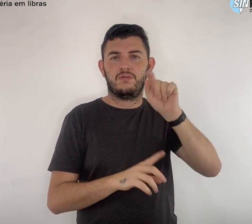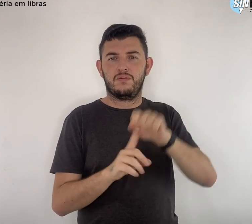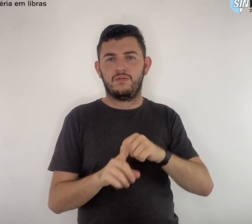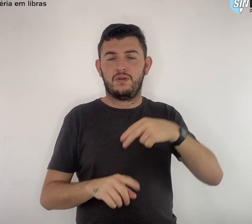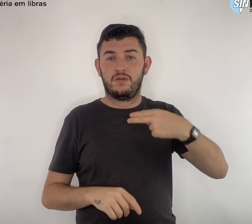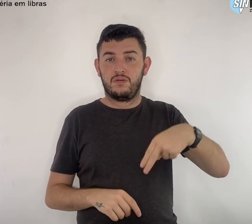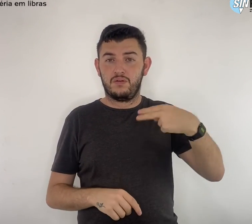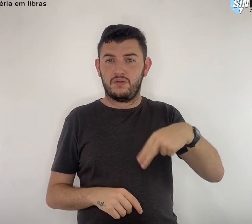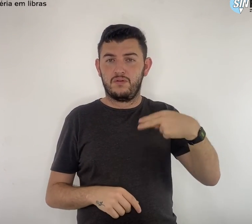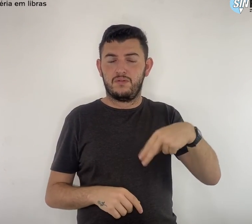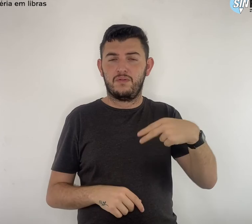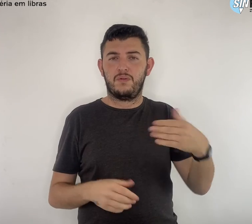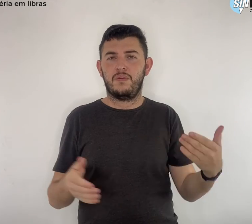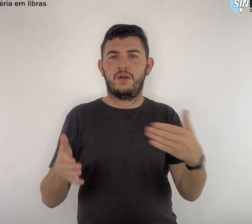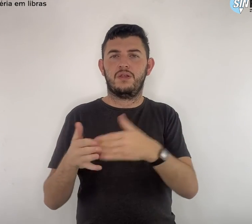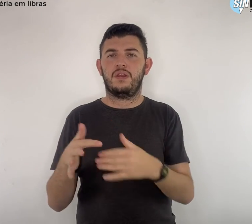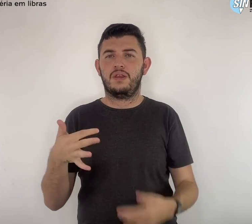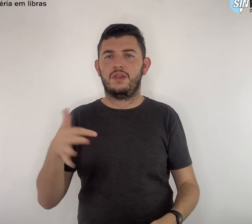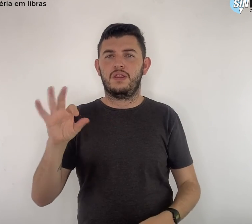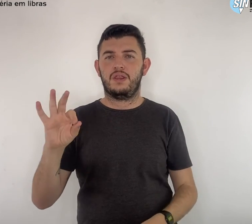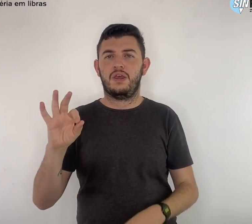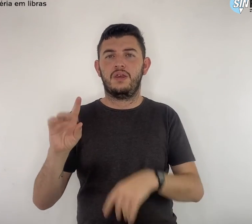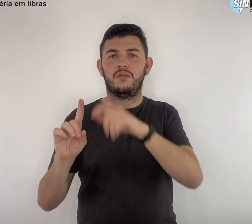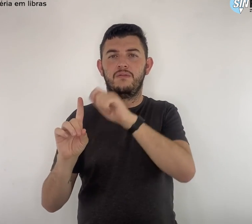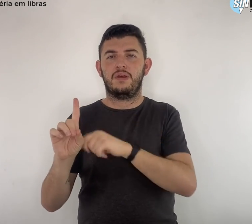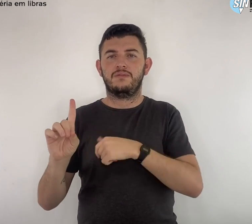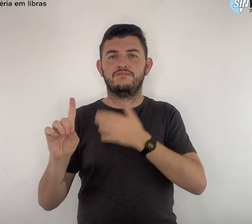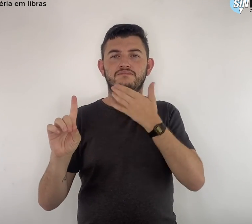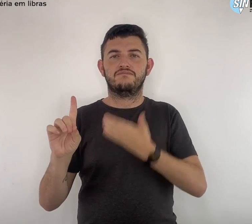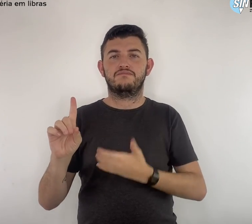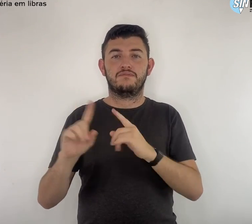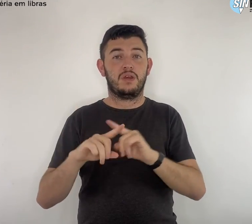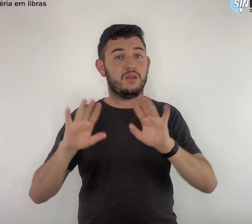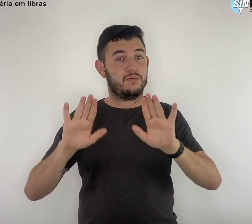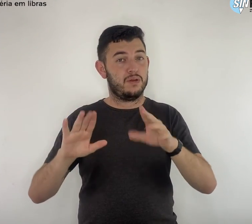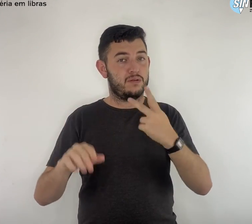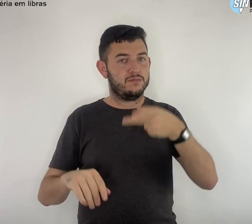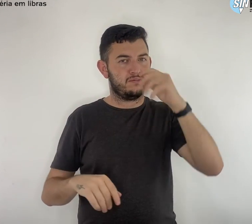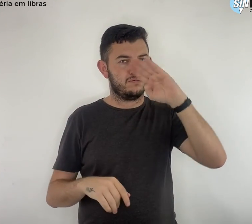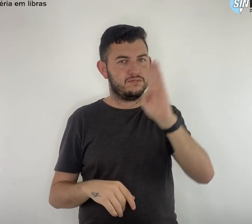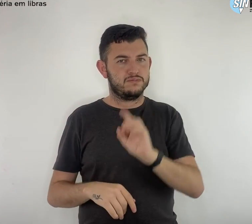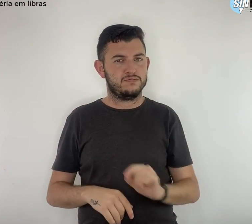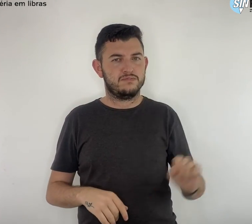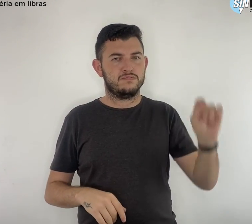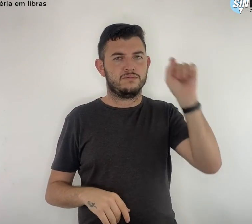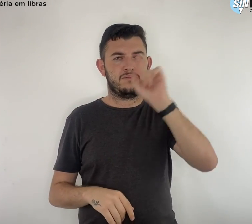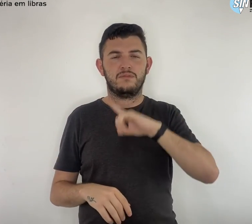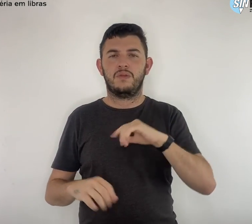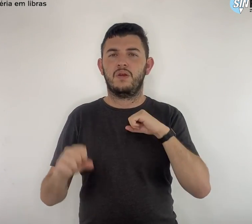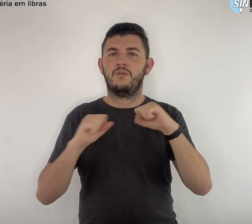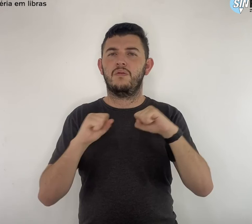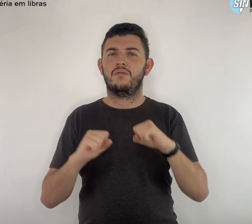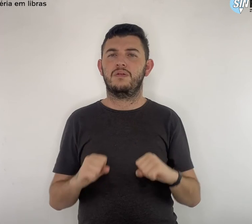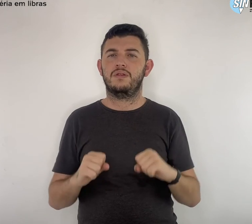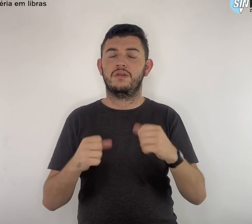começa no dia 25 de novembro e vai até o dia 10 de dezembro. Mas, no Brasil,